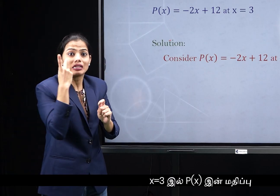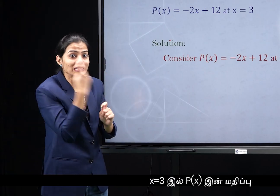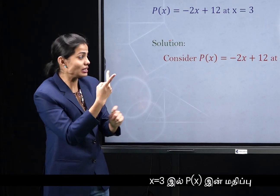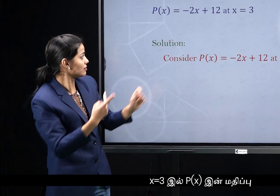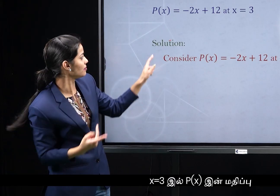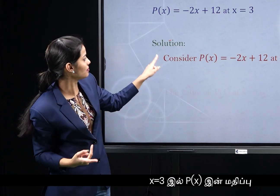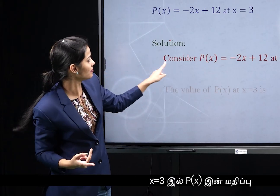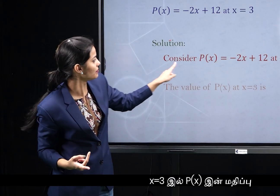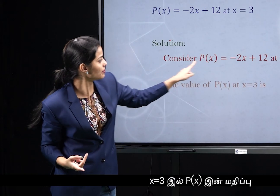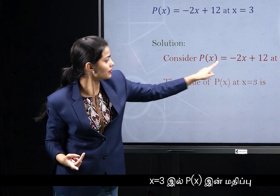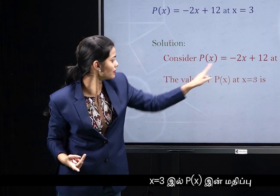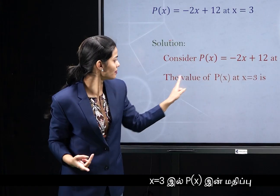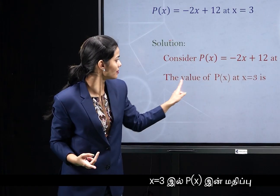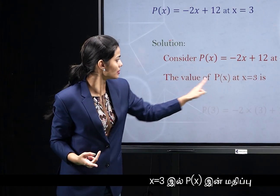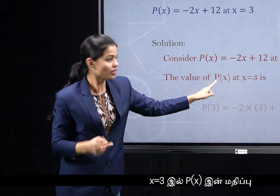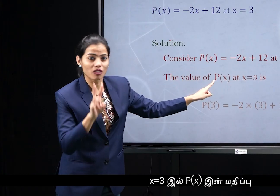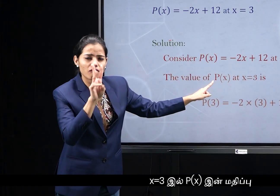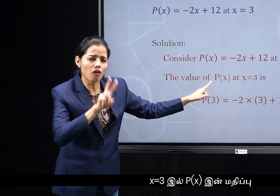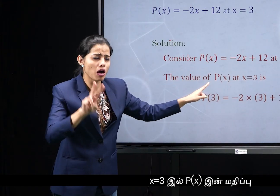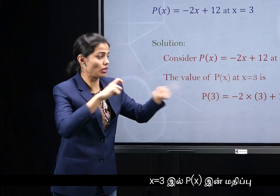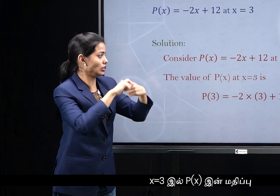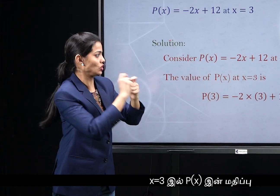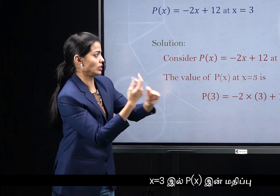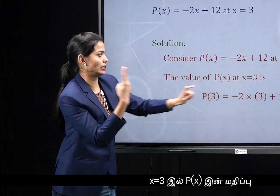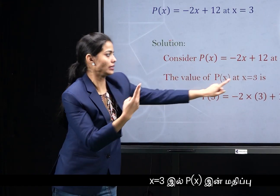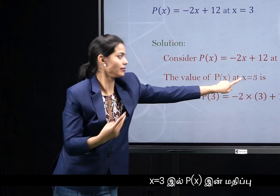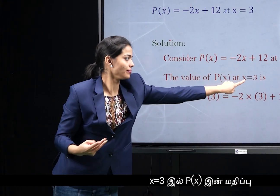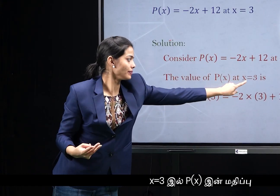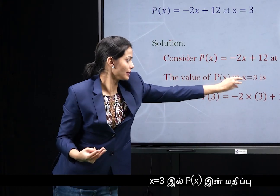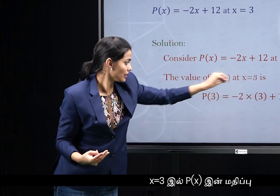எக்ஸ் சமன் 3 இல் பி எக்ஸ் இன் மதிப்பு பி